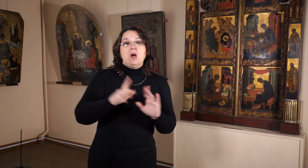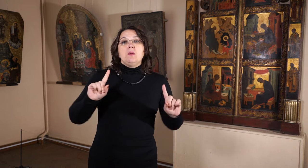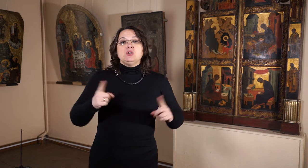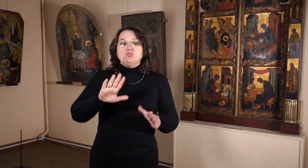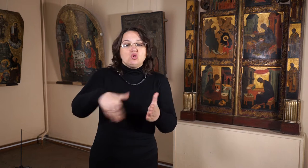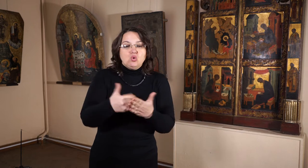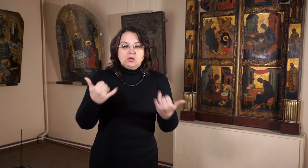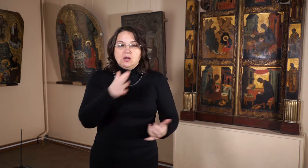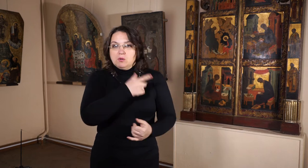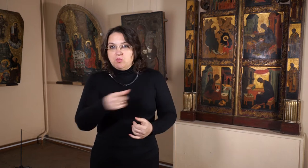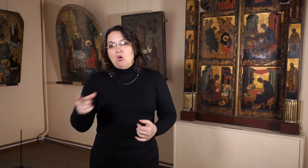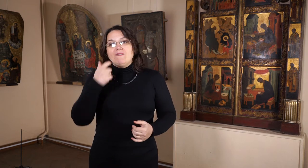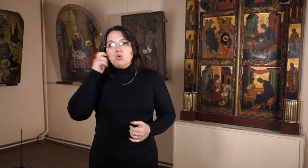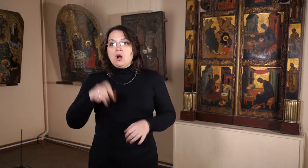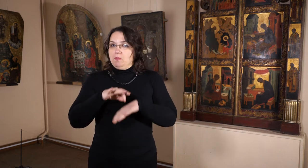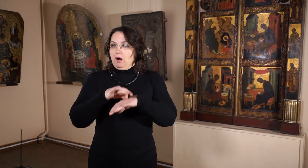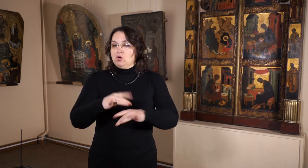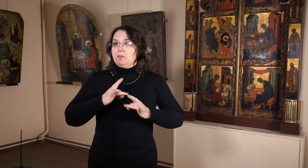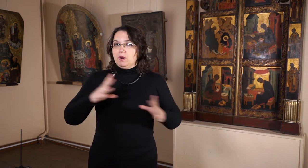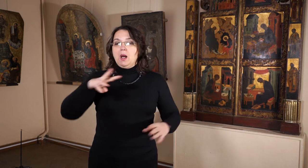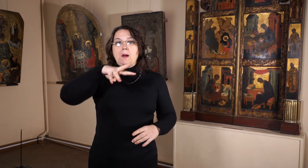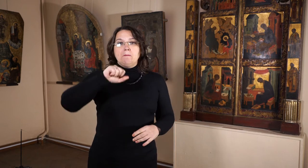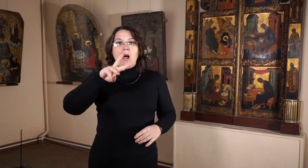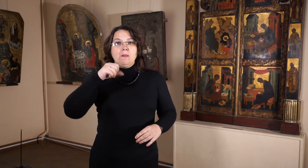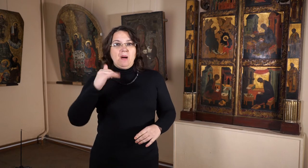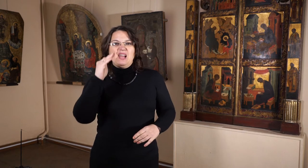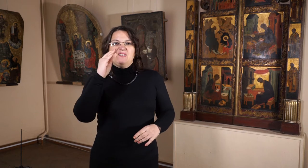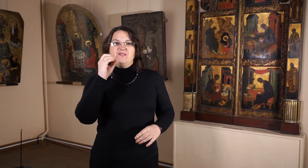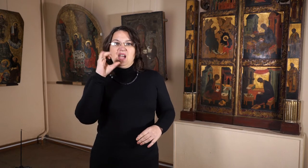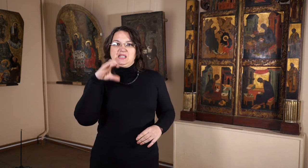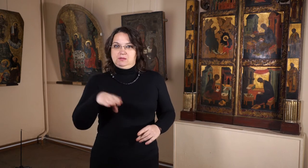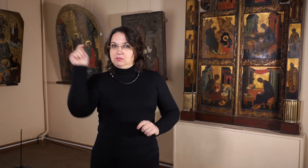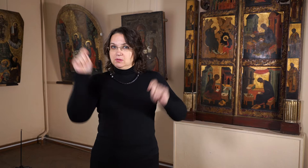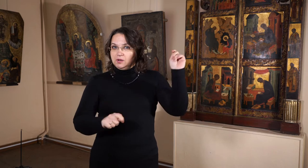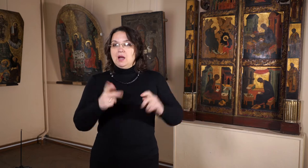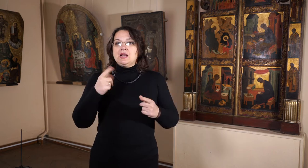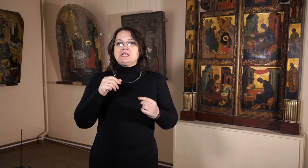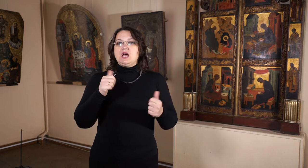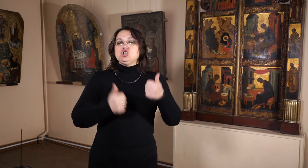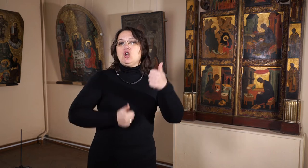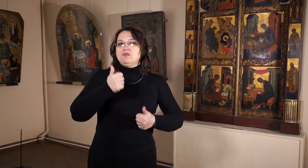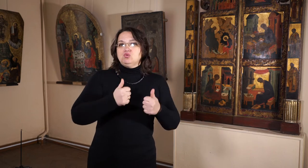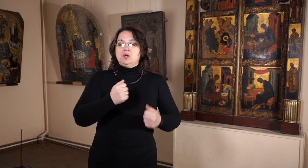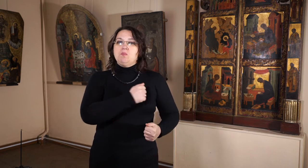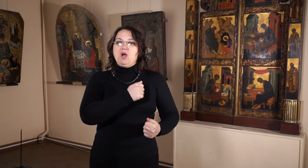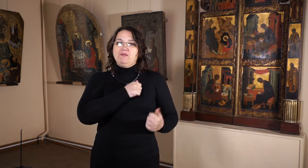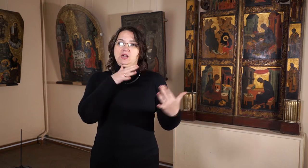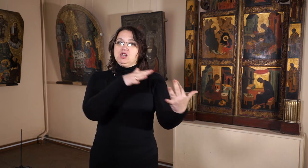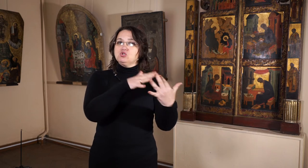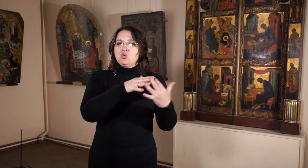понимаем, почему до сих пор в Украине проводится праздник «Мамай-фест», где соревнуются и в боевых искусствах, и в